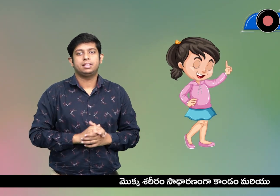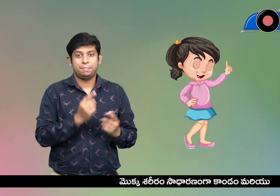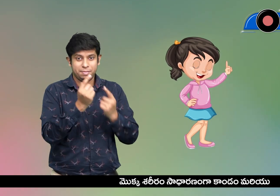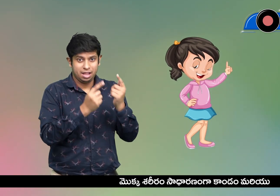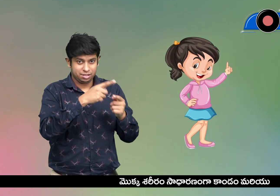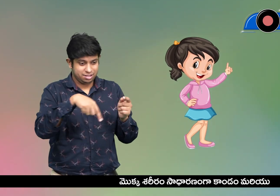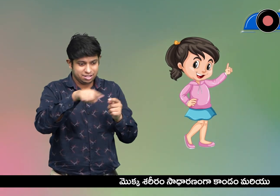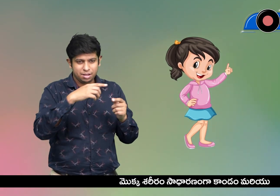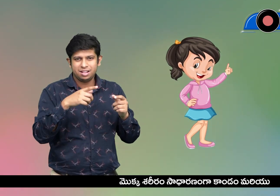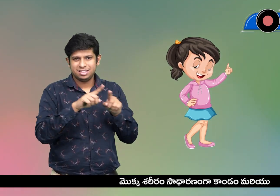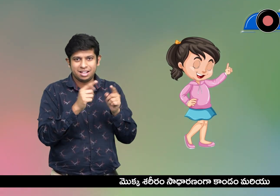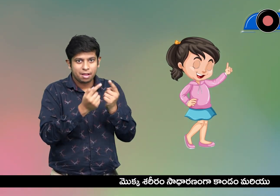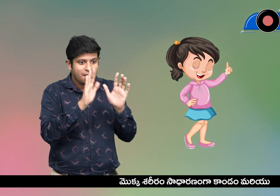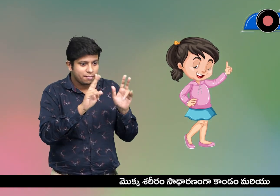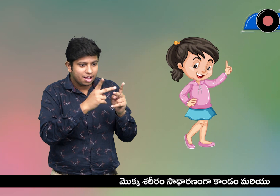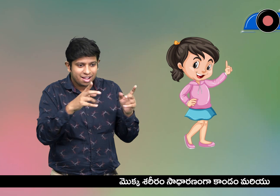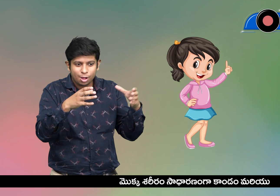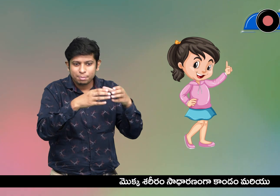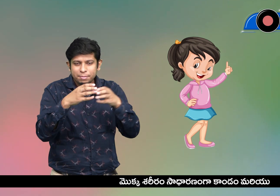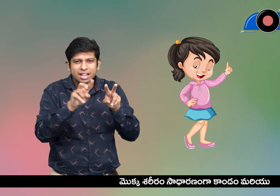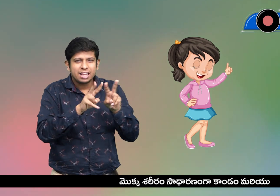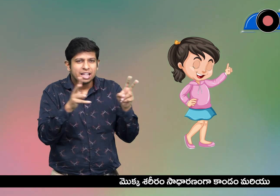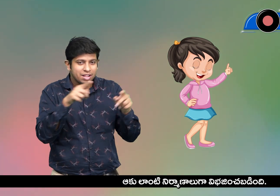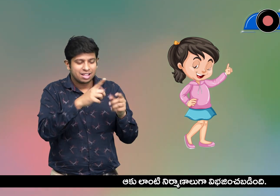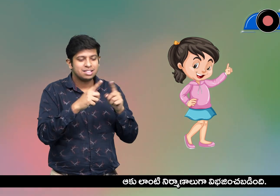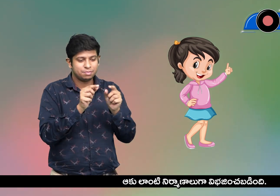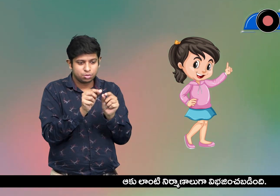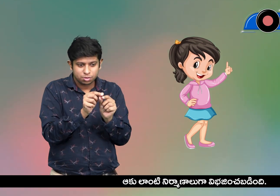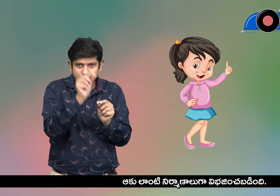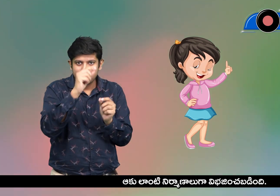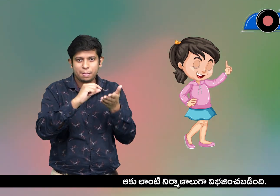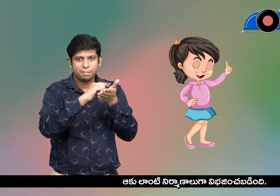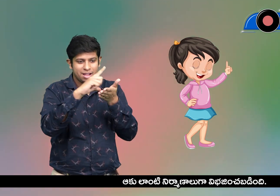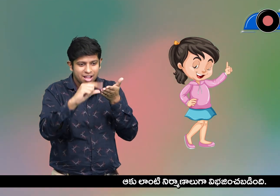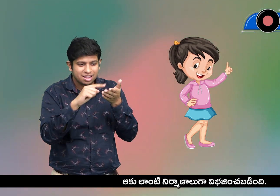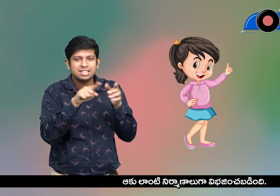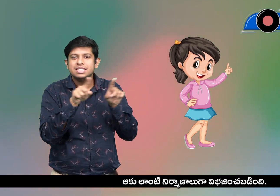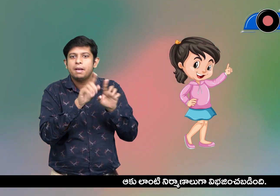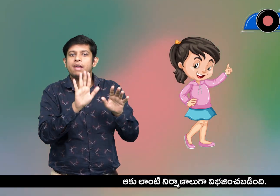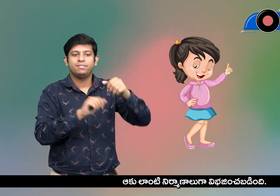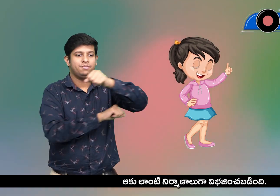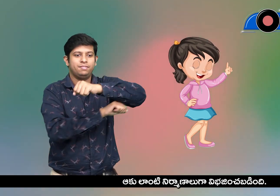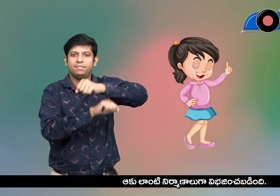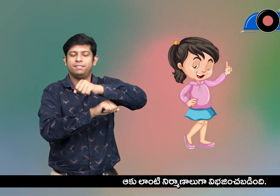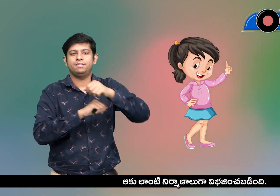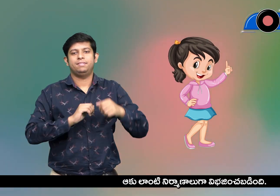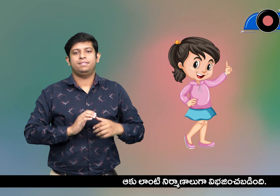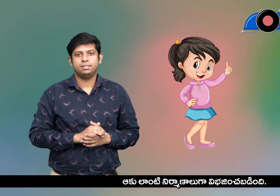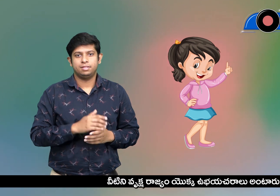మొక్క శరీరం సాధారణంగా కాండం మరియు ఆకు వంటి నిర్మాణాలుగా విభజించబడింది.